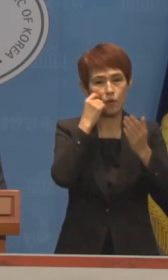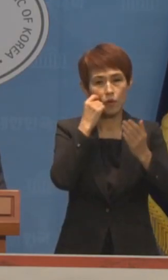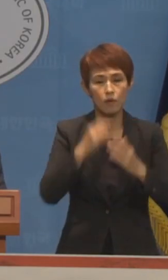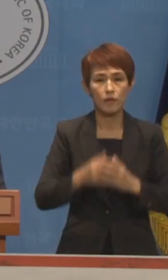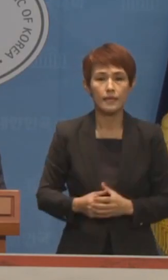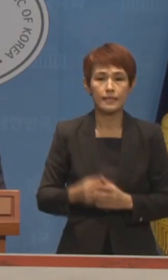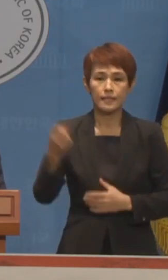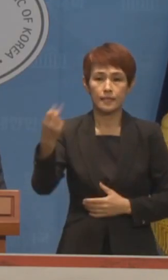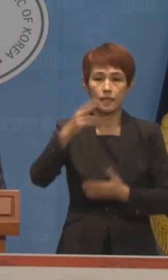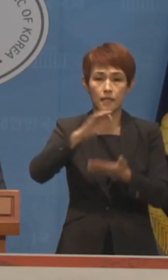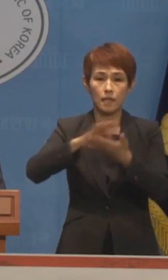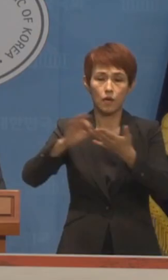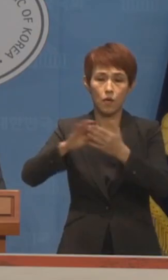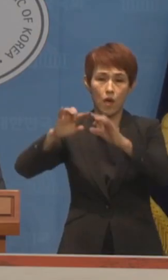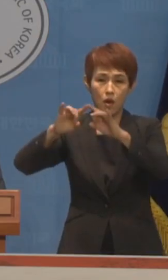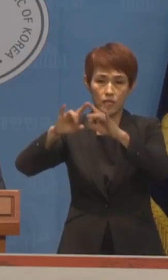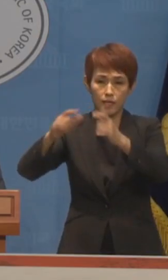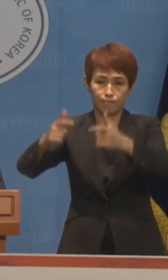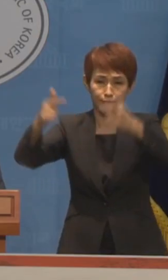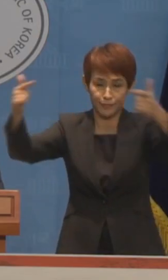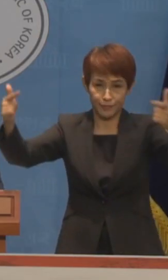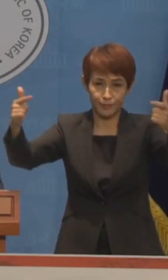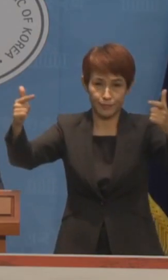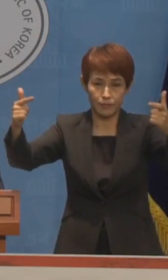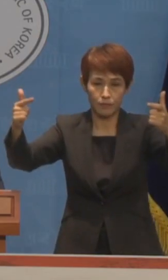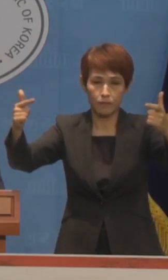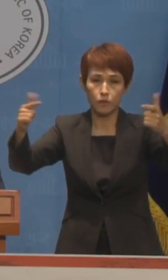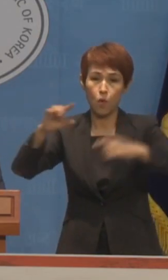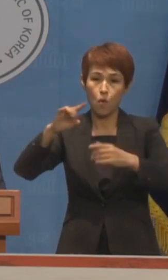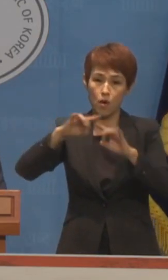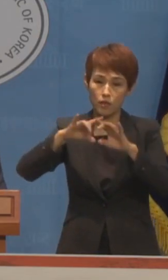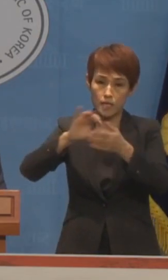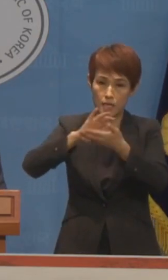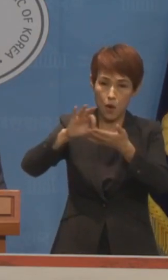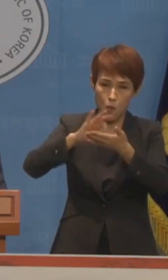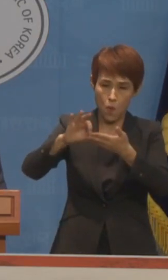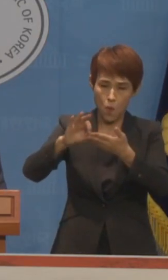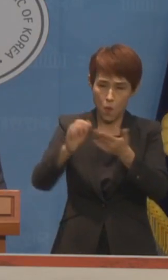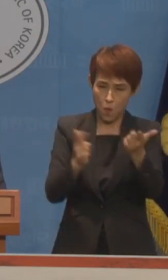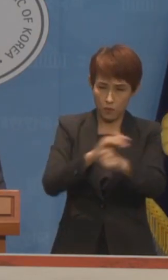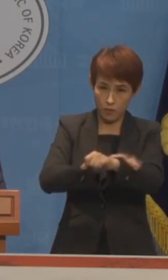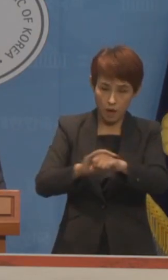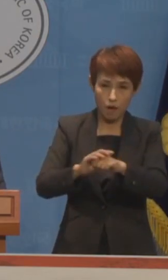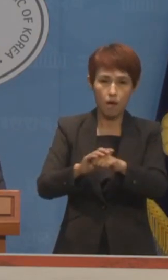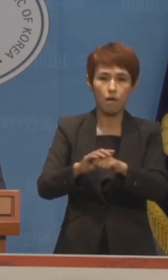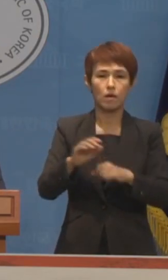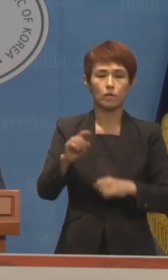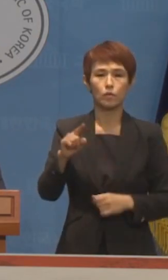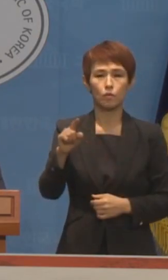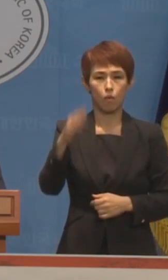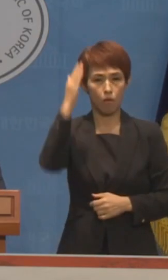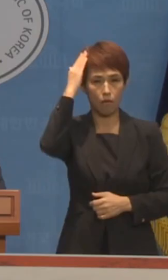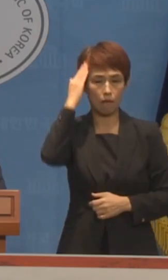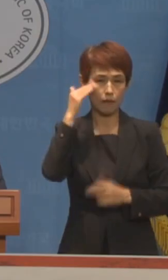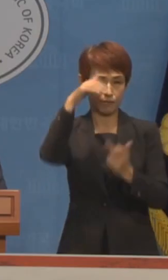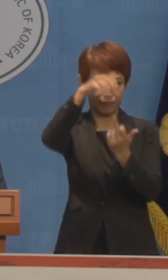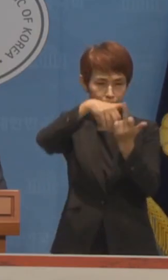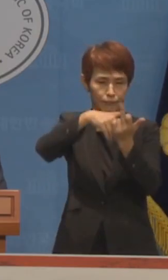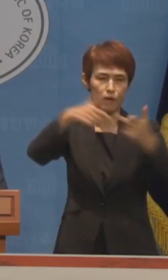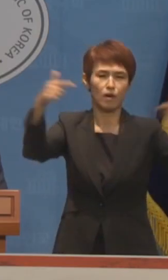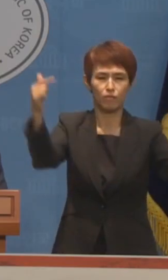재생에너지를 늘리고 에너지 효율성을 높이고 석탄을 조기에 감축하고 또 나라마다 약간의